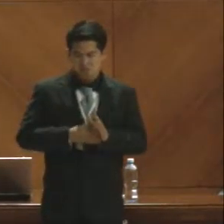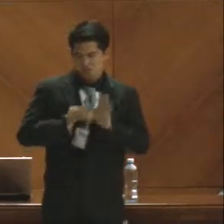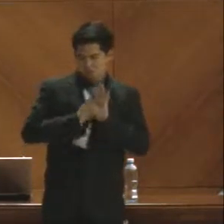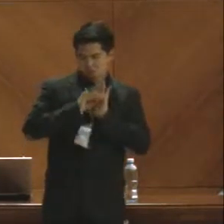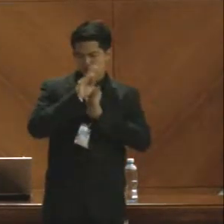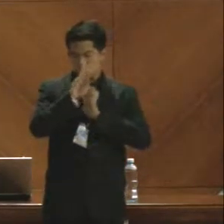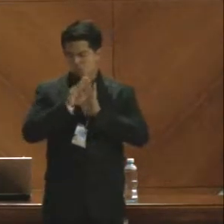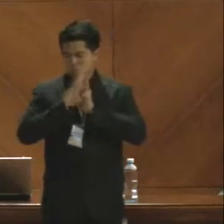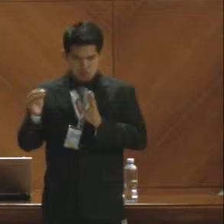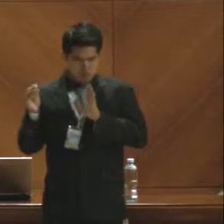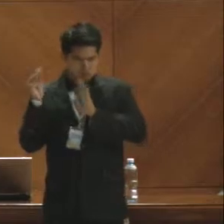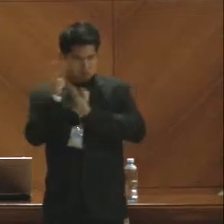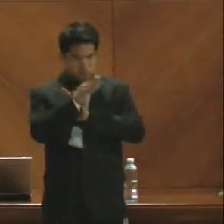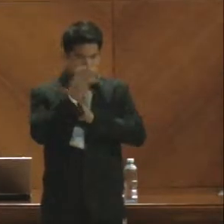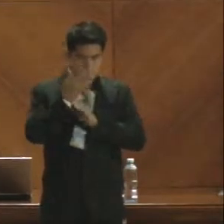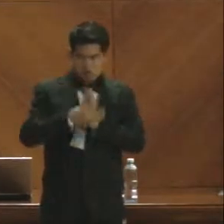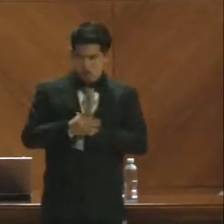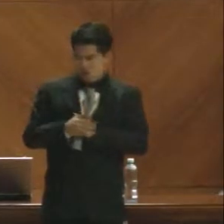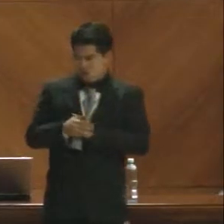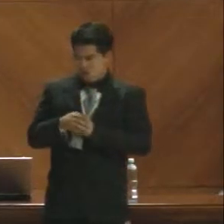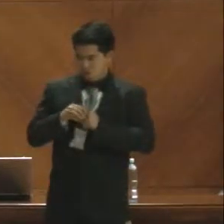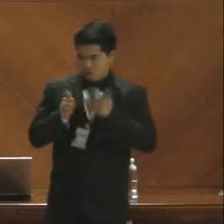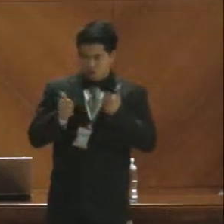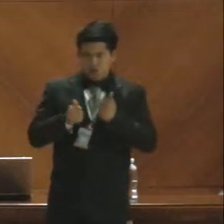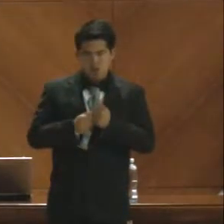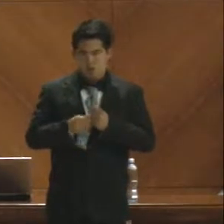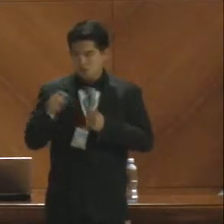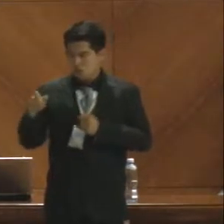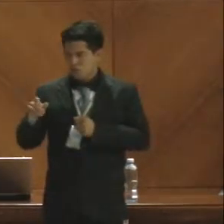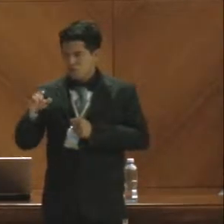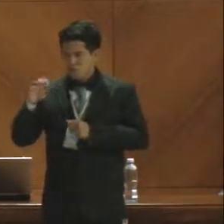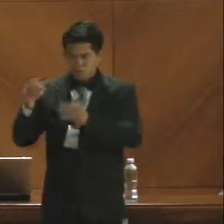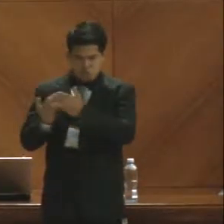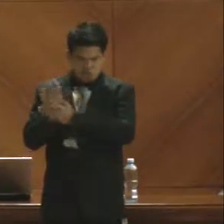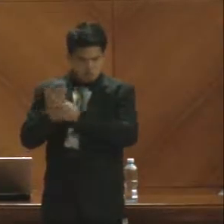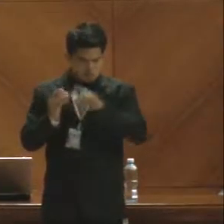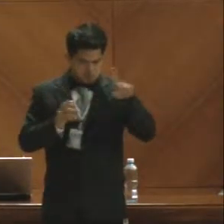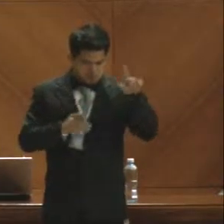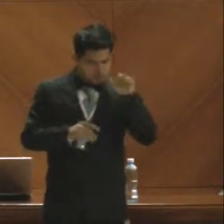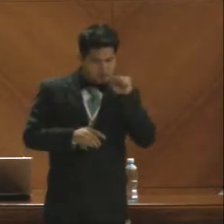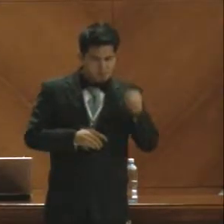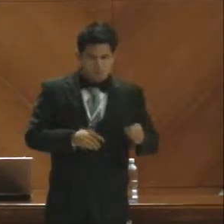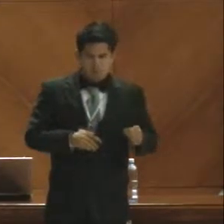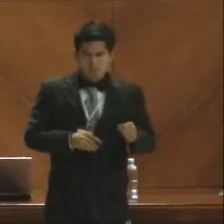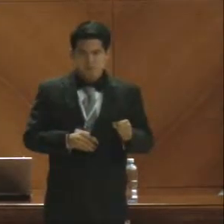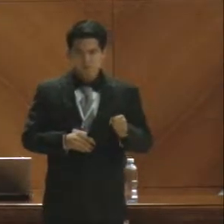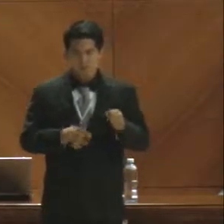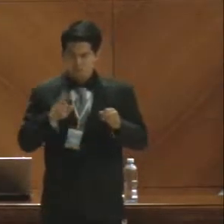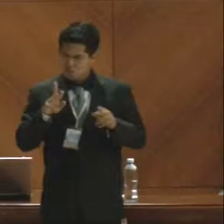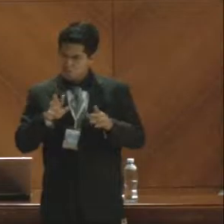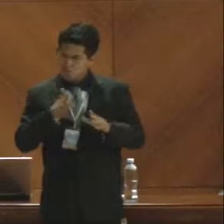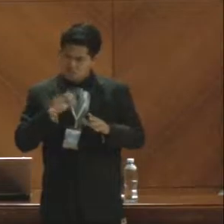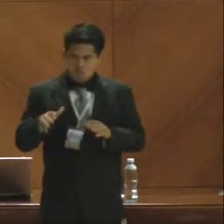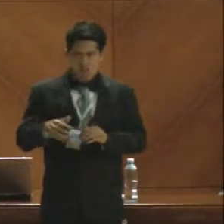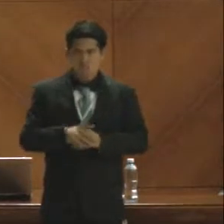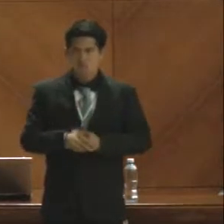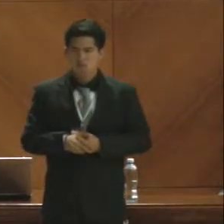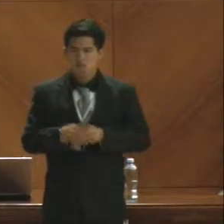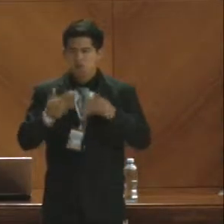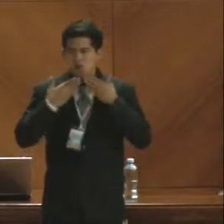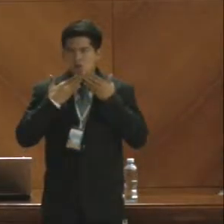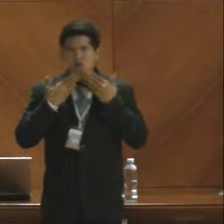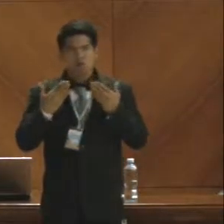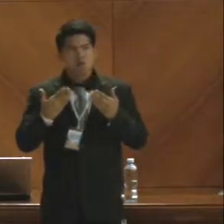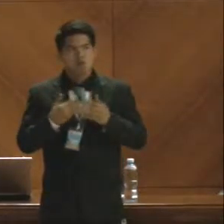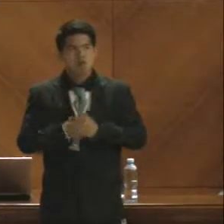sé si les ha pasado que, porque uno tenía el Office viejo y el otro tenía el Office nuevo. Eso es más o menos lo que pasó aquí. Ese sí